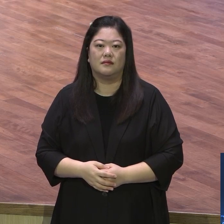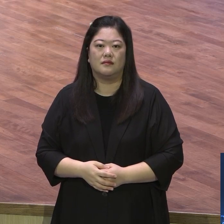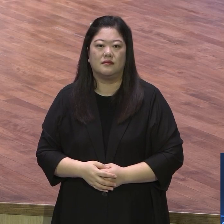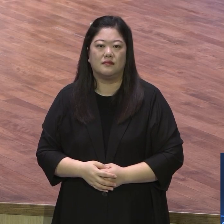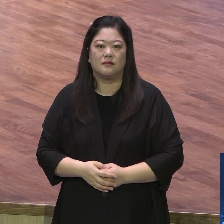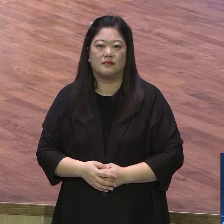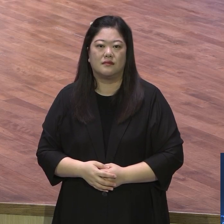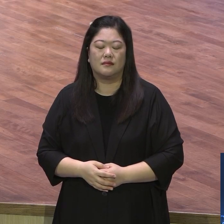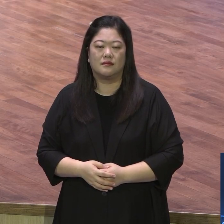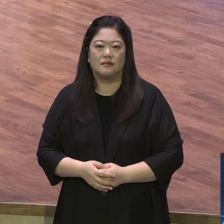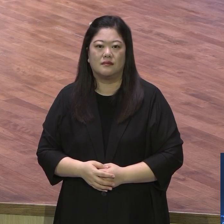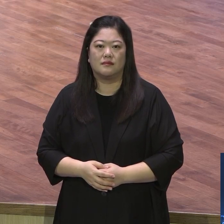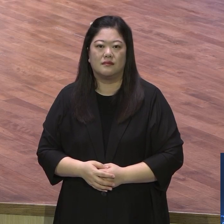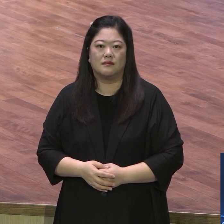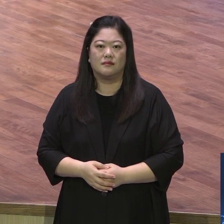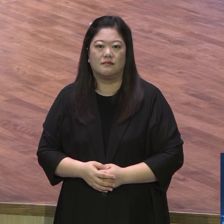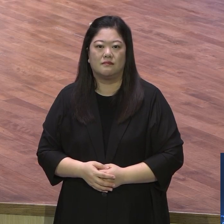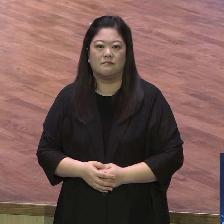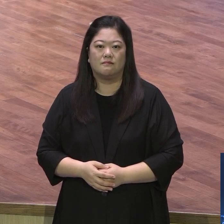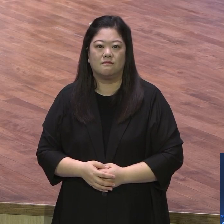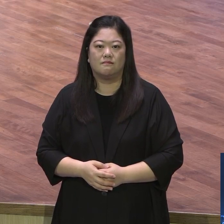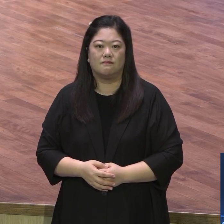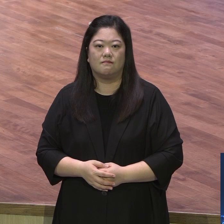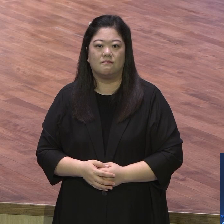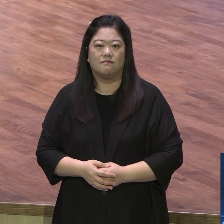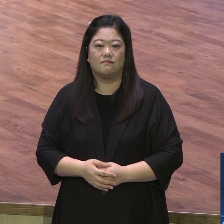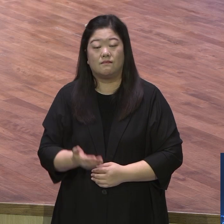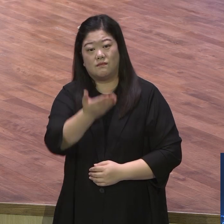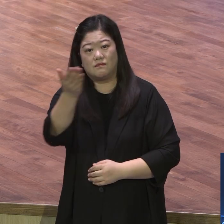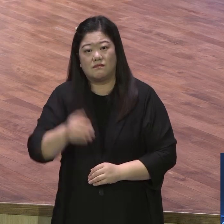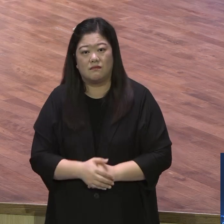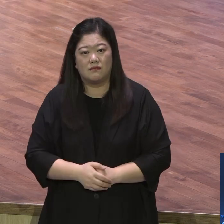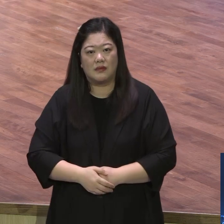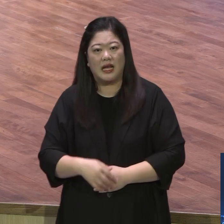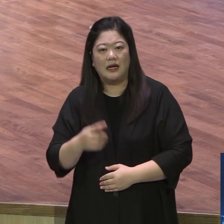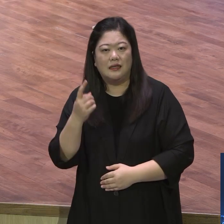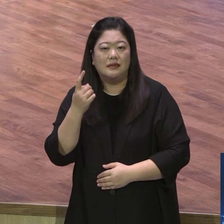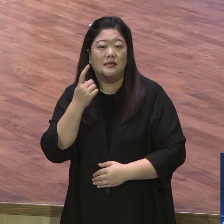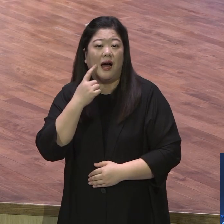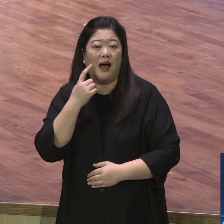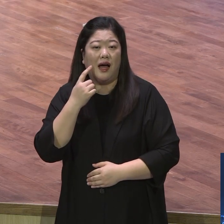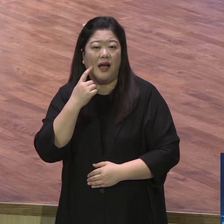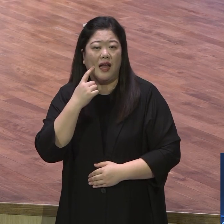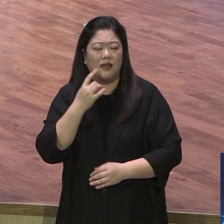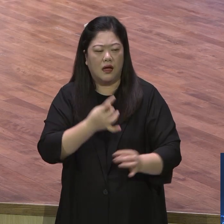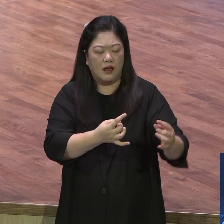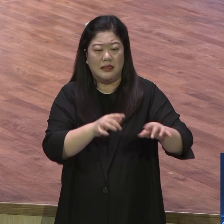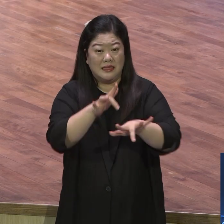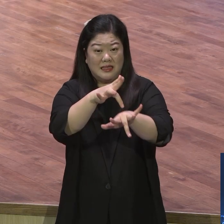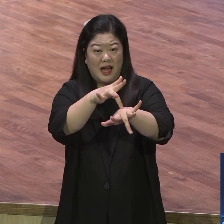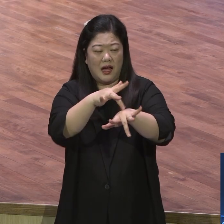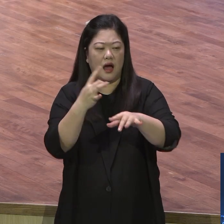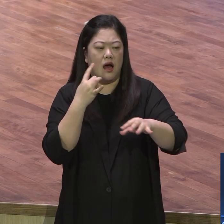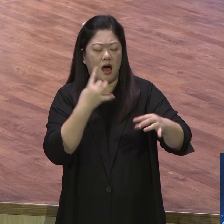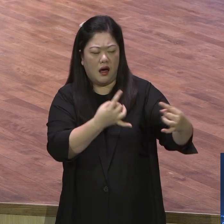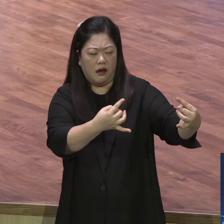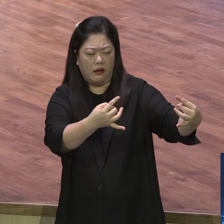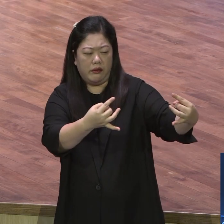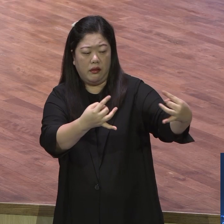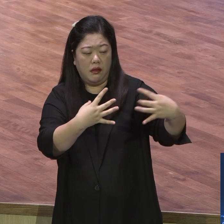여러분 사단이 뿌려놓은 가라지에 속지 마시기 바랍니다 절대 믿음 가지면